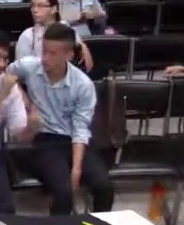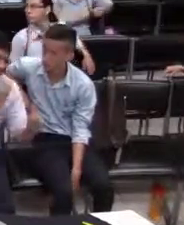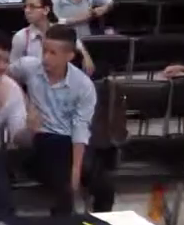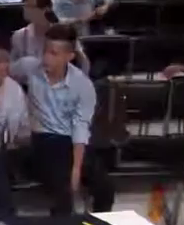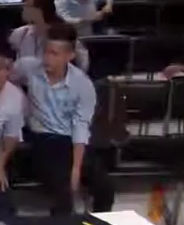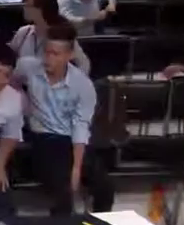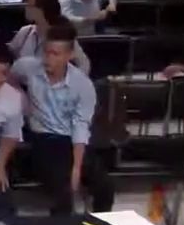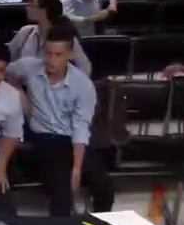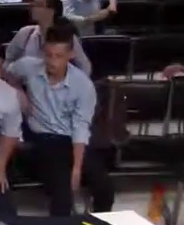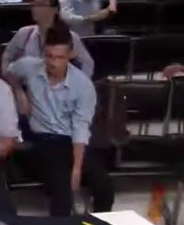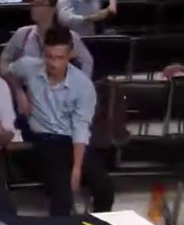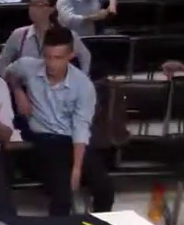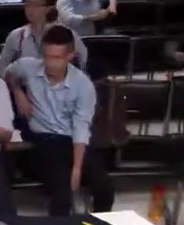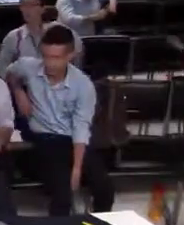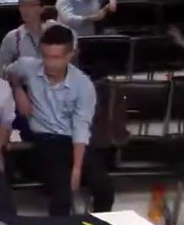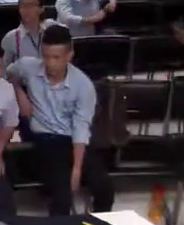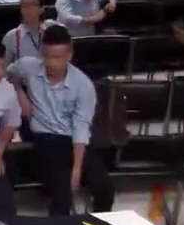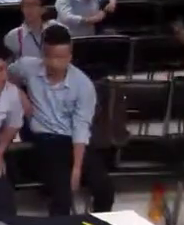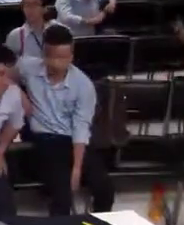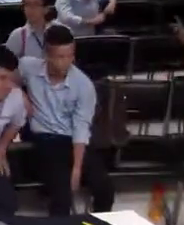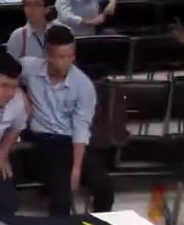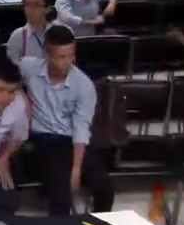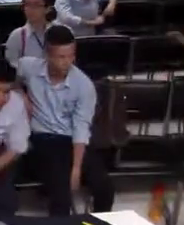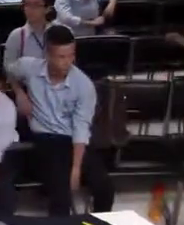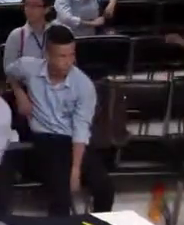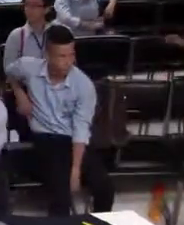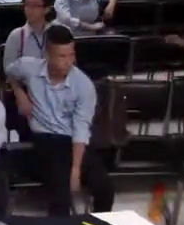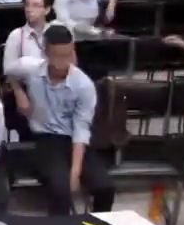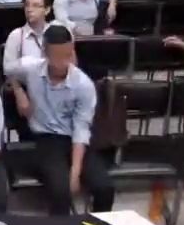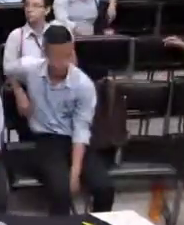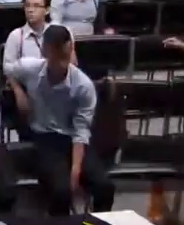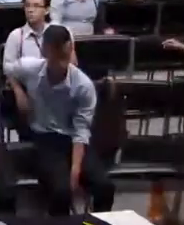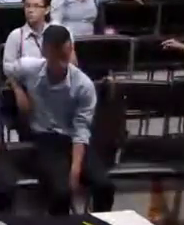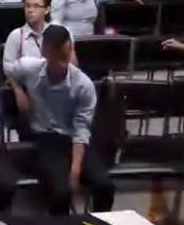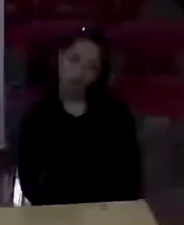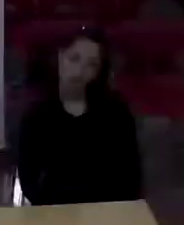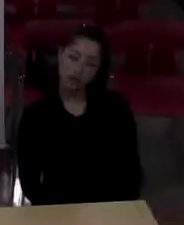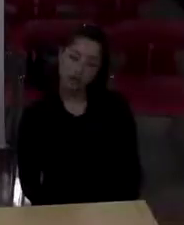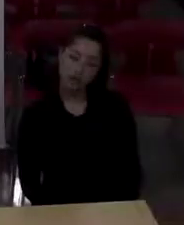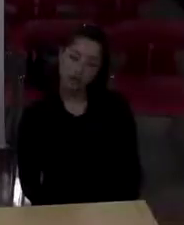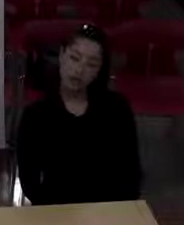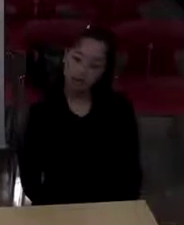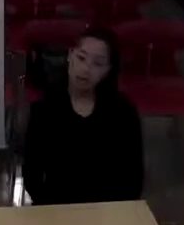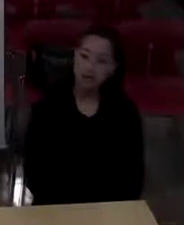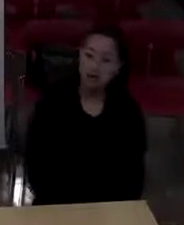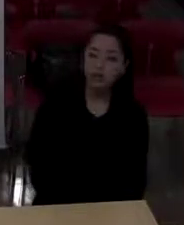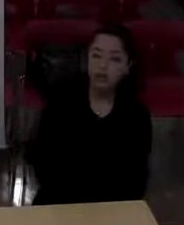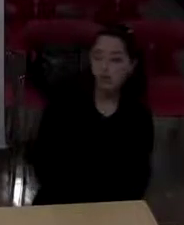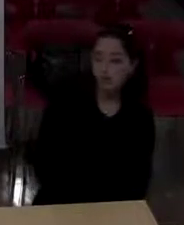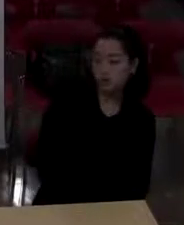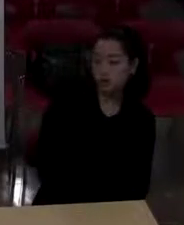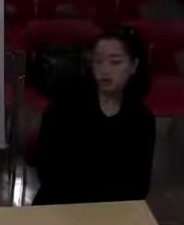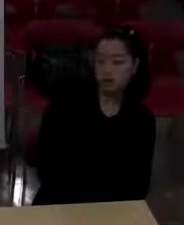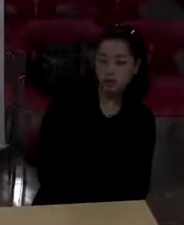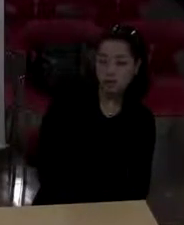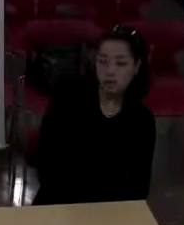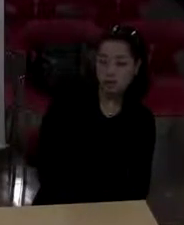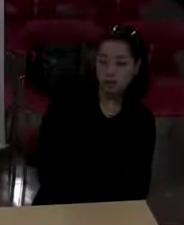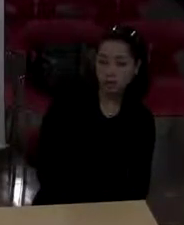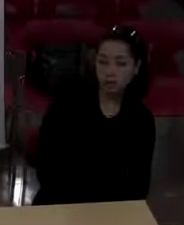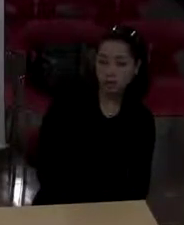un problema. Entonces considero que para una persona con sordera profunda no encaja. Como les he dicho a tus compañeros en la tarde de